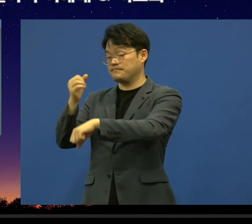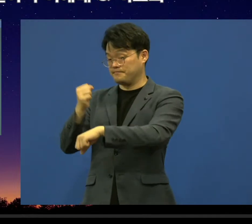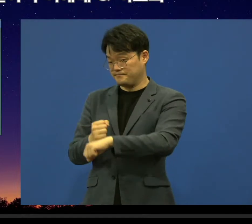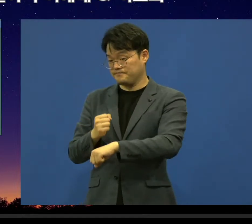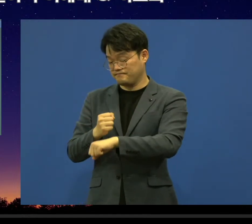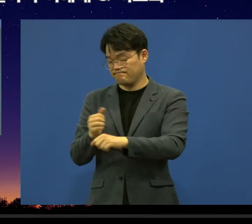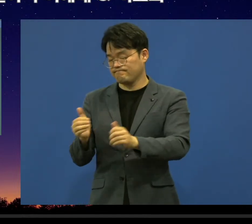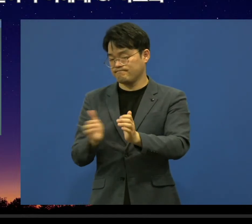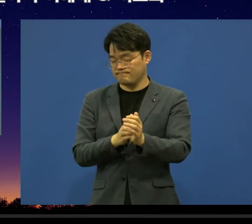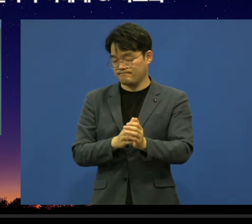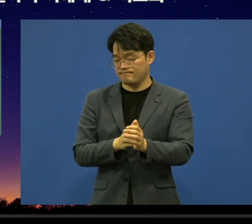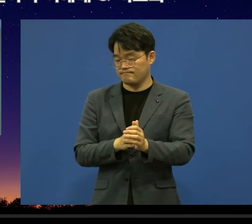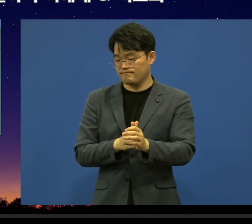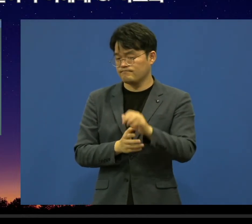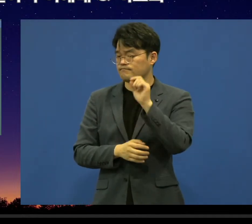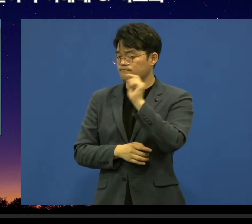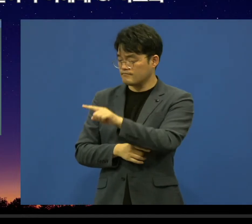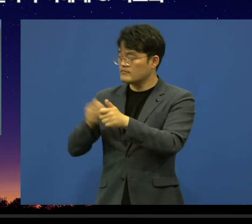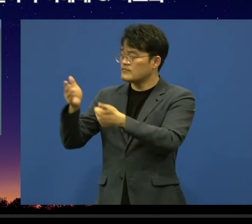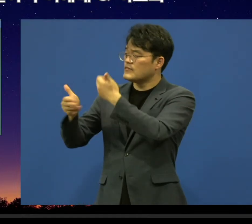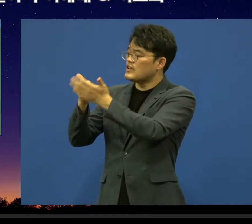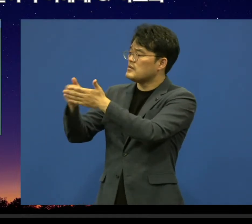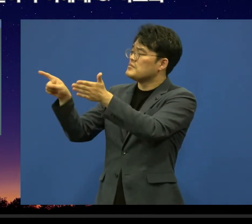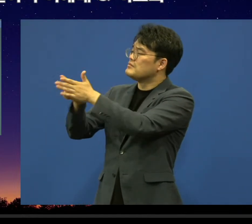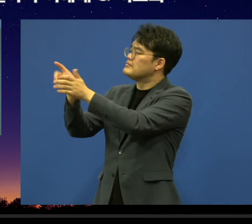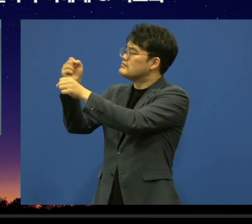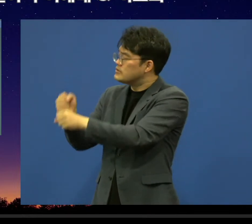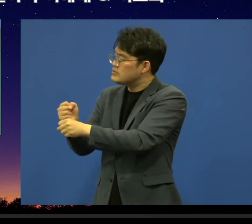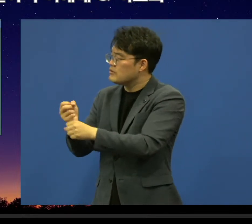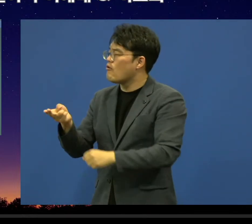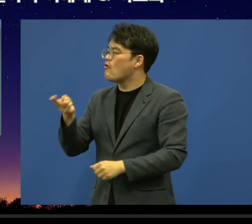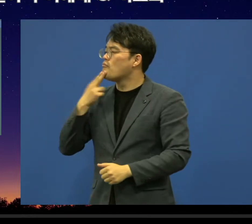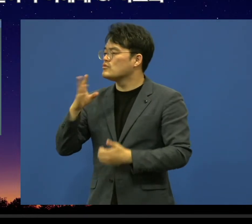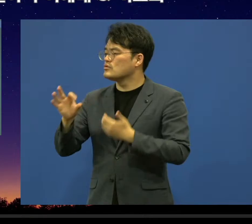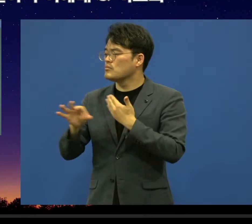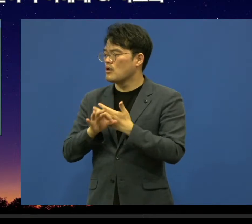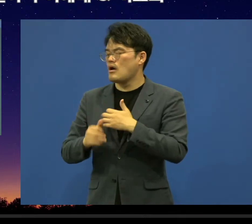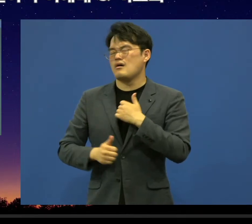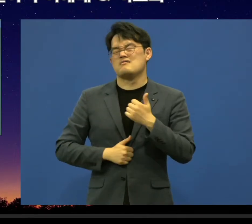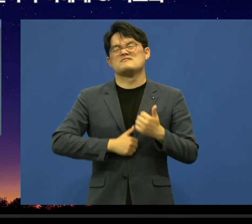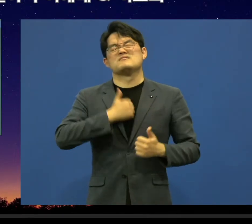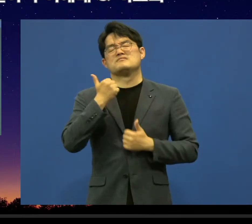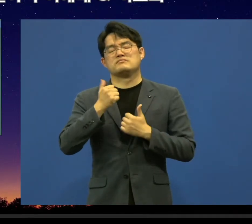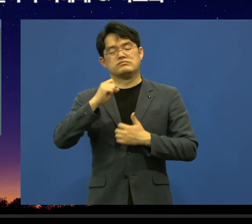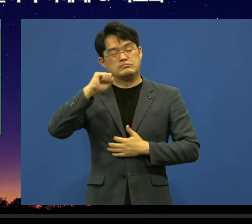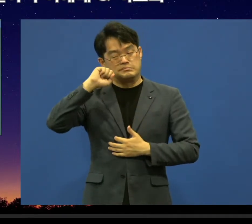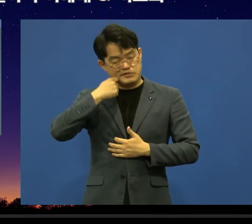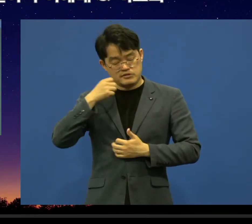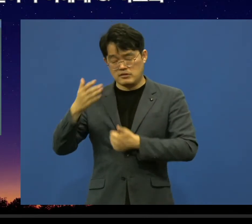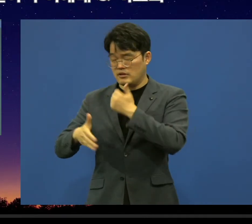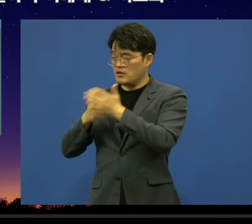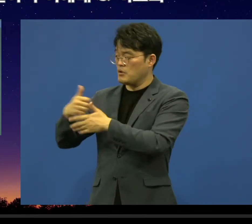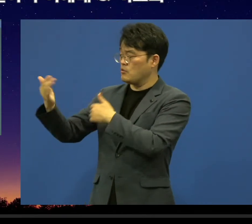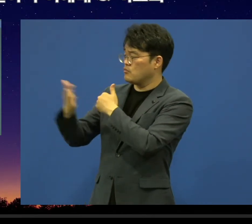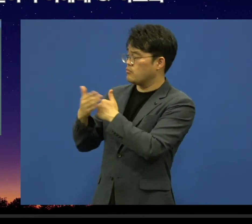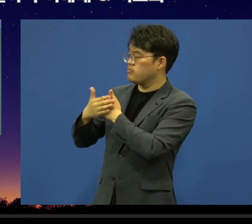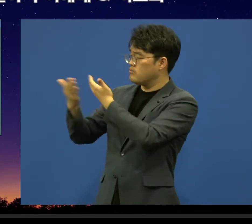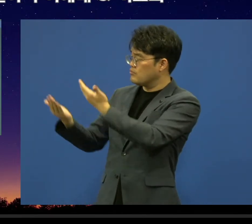이런 분노는 하나님을 의탁하지 않고는 할 수 없는 분노예요. 하나님이 지지해주지 않으면